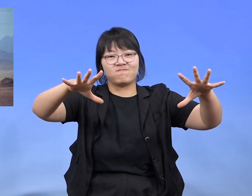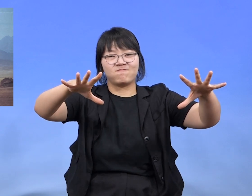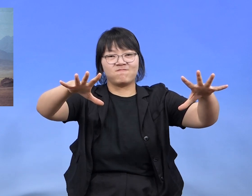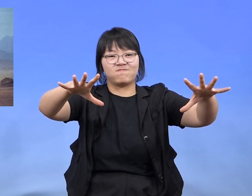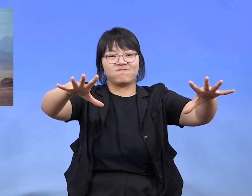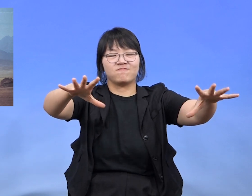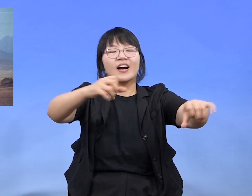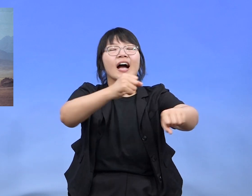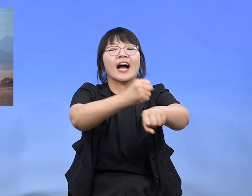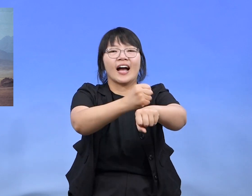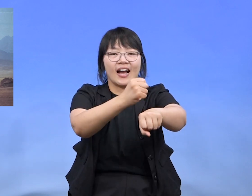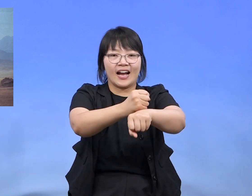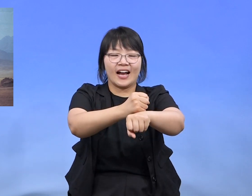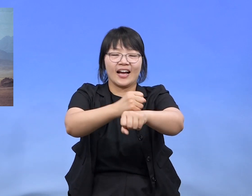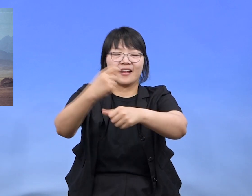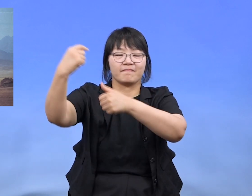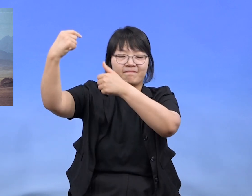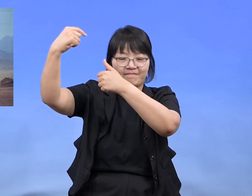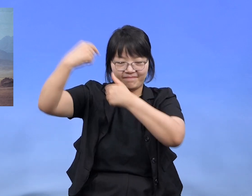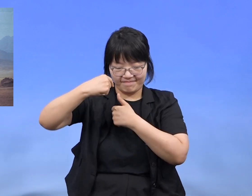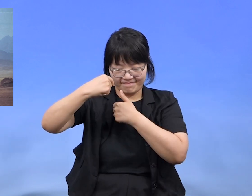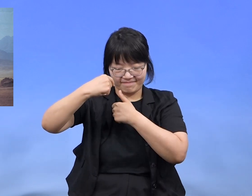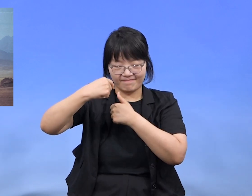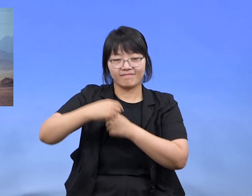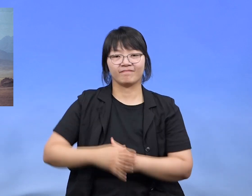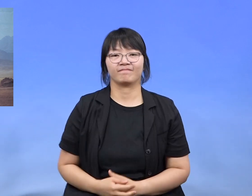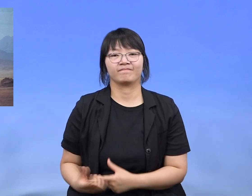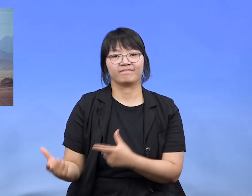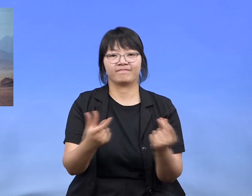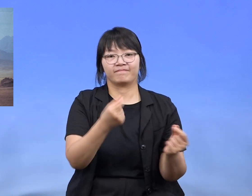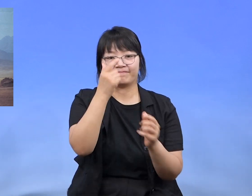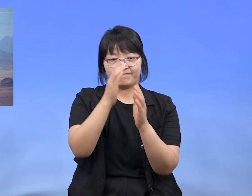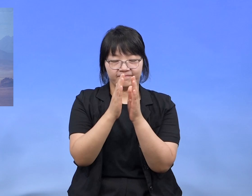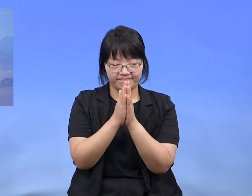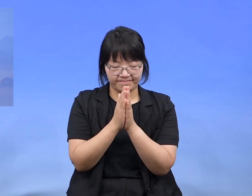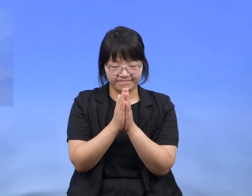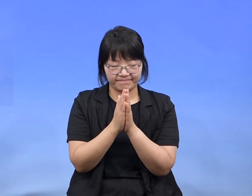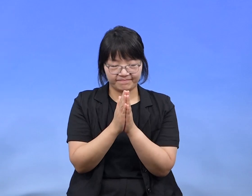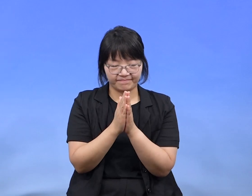할지어다. 기도하시겠습니다.